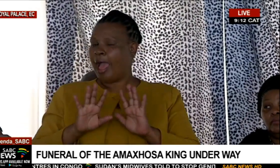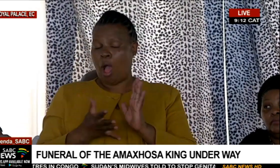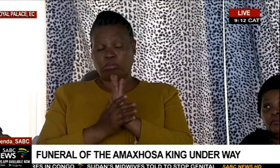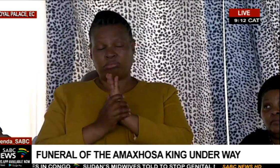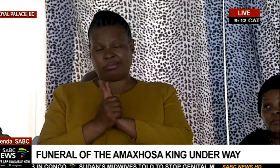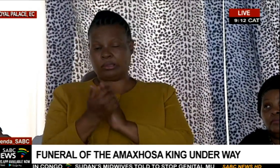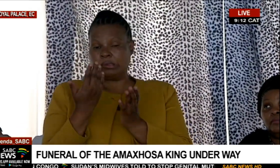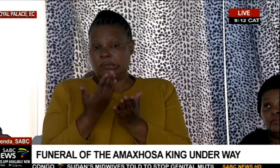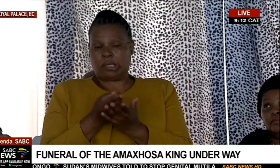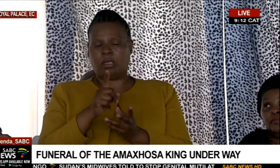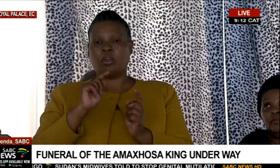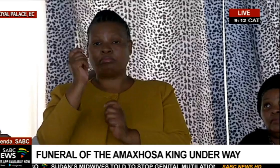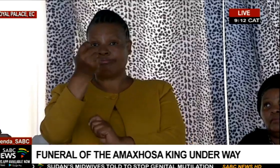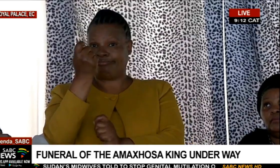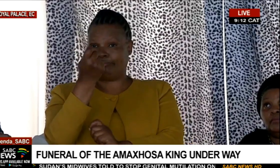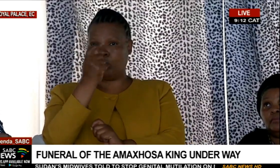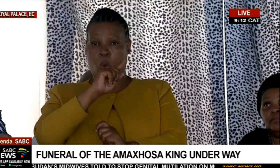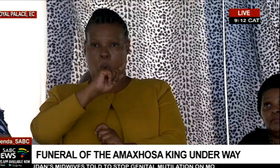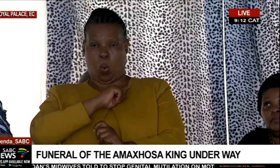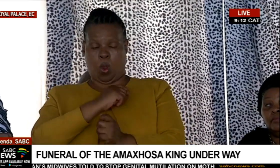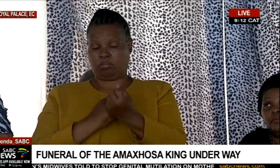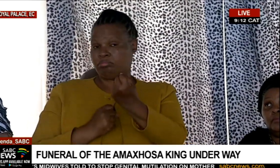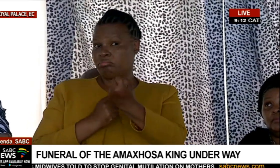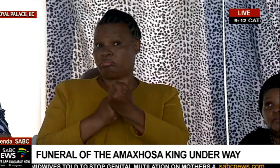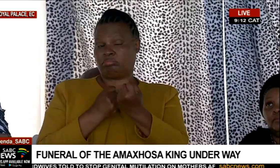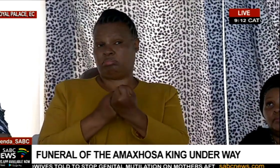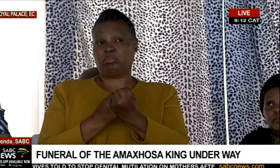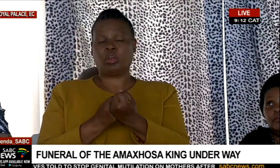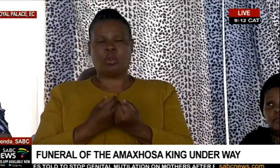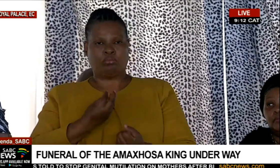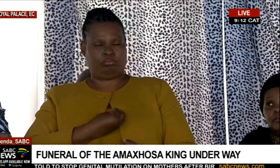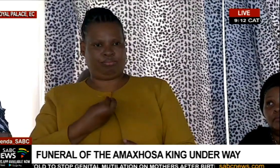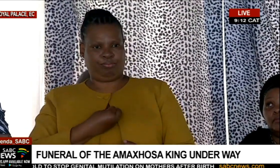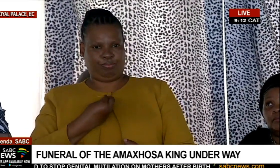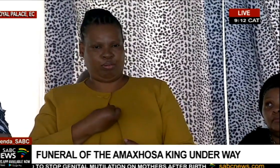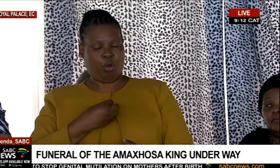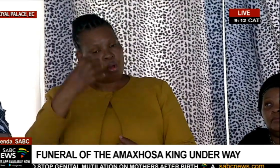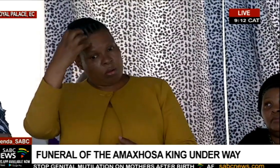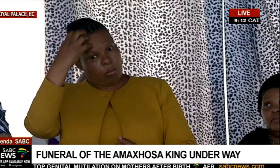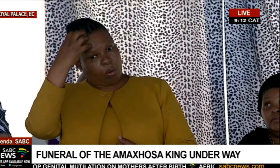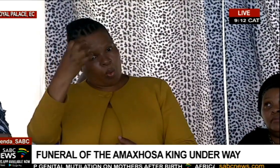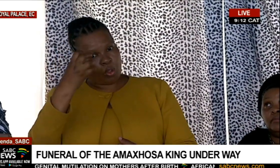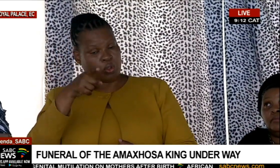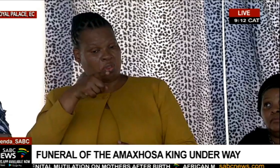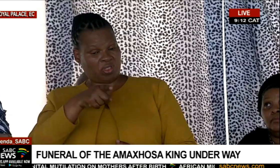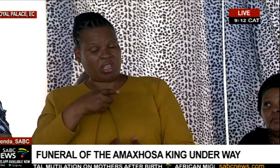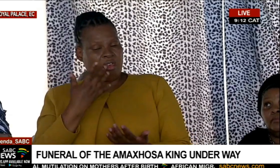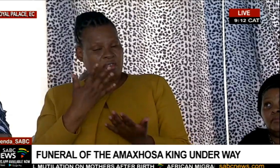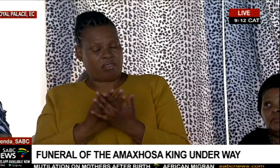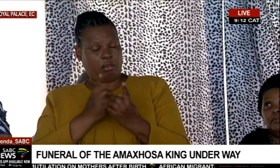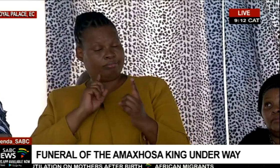no kotiswa kwa manina no lucha. Ukumkani waye kolose ngokuthetha ngqo nabantu